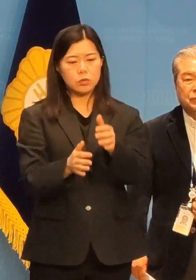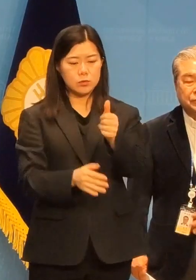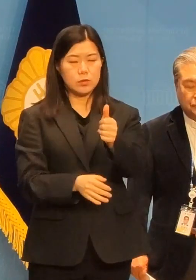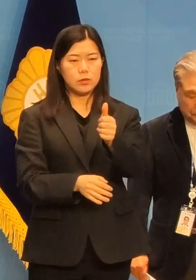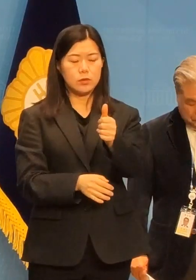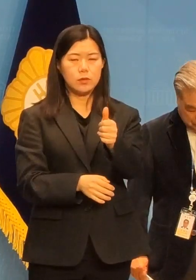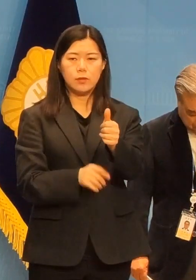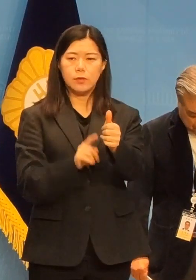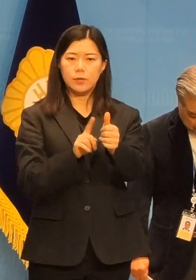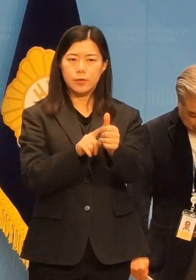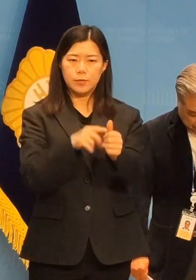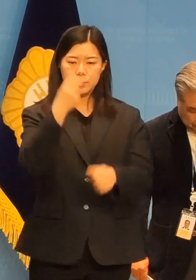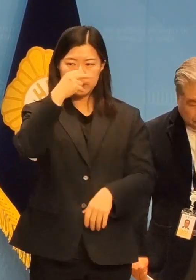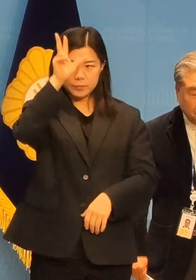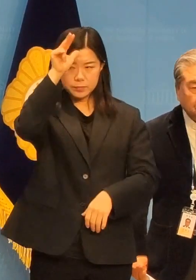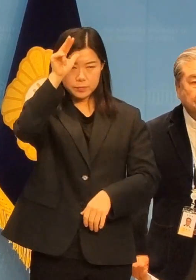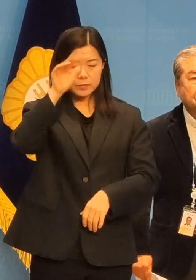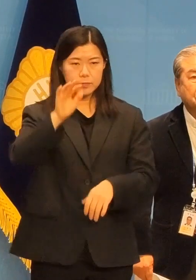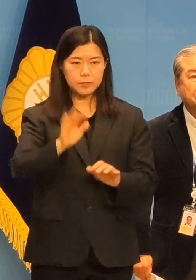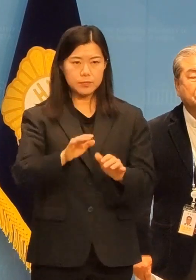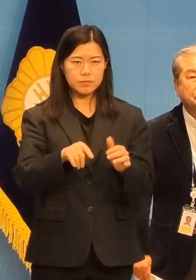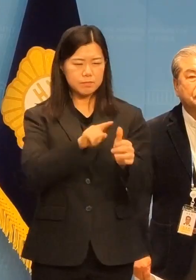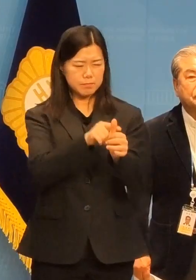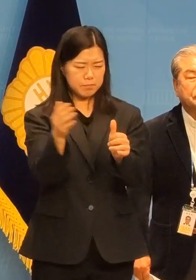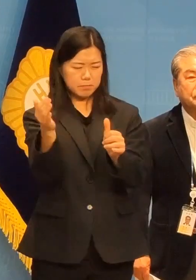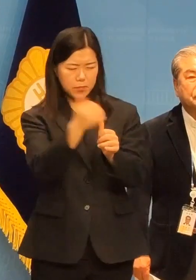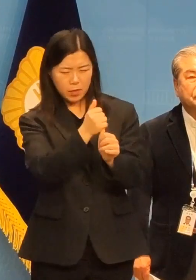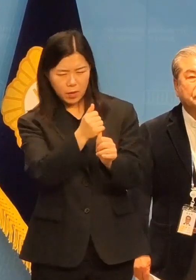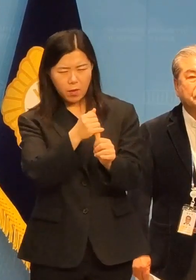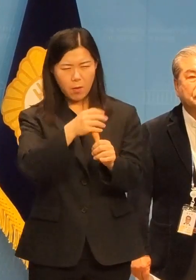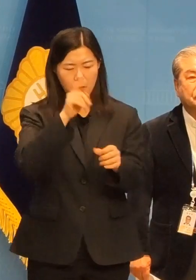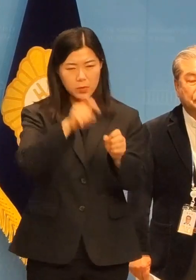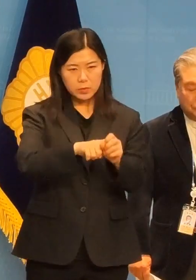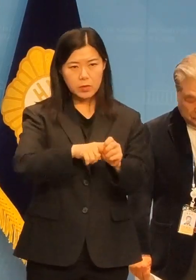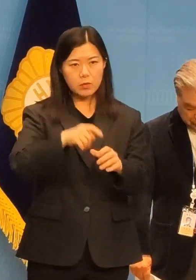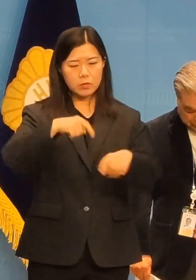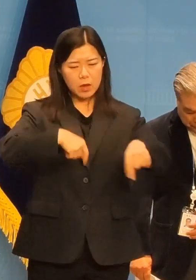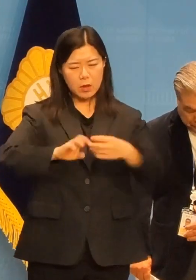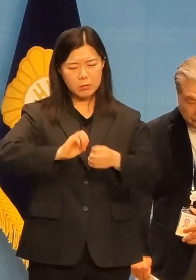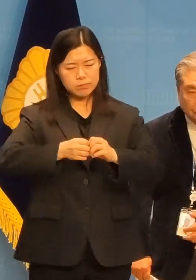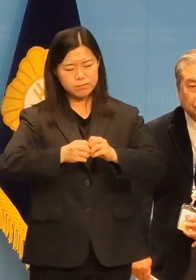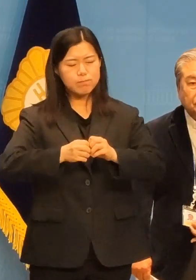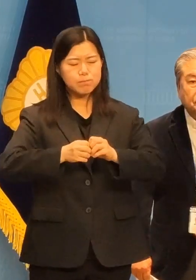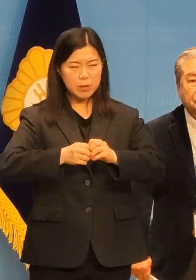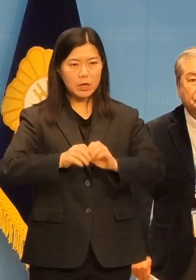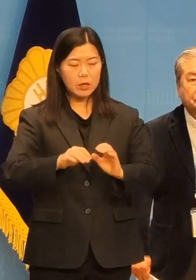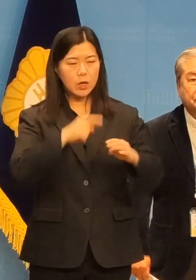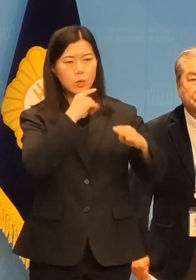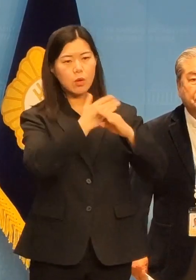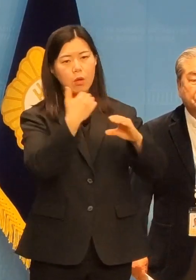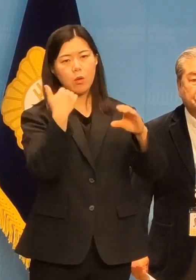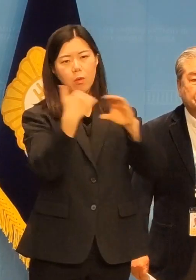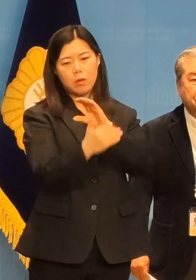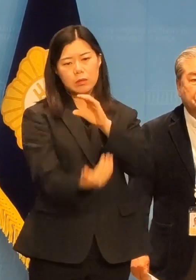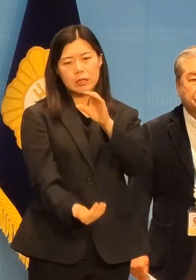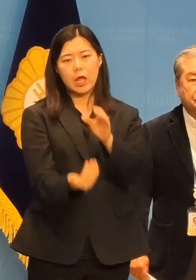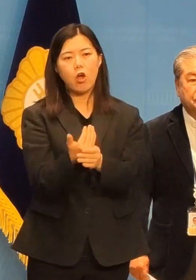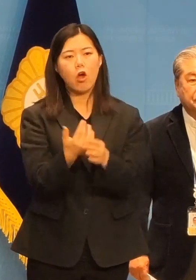경기도지사를 사실상 검찰이 잡기 위한 정치적 공작에 의해서 대북 송금